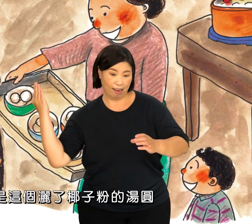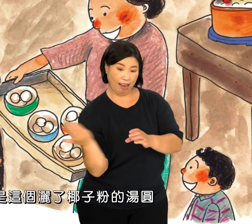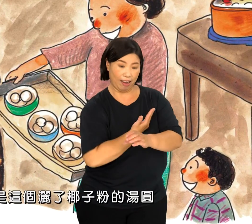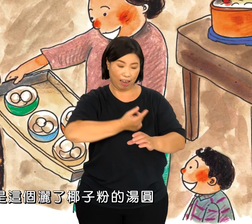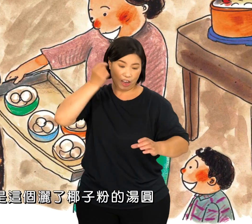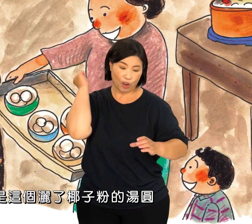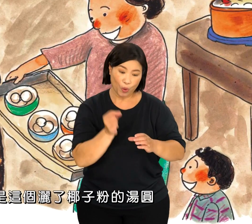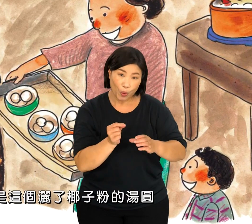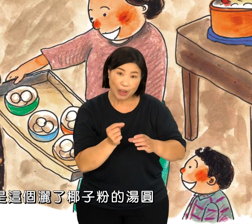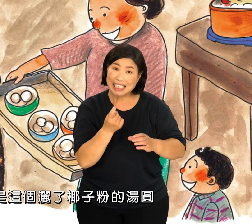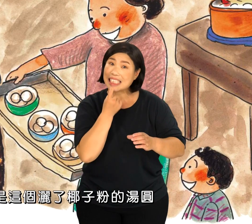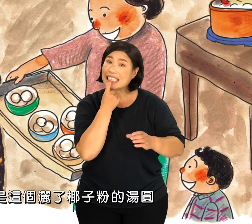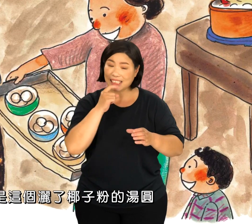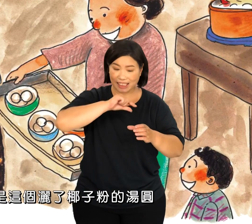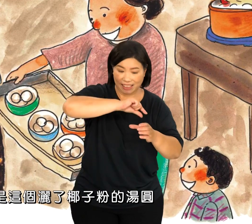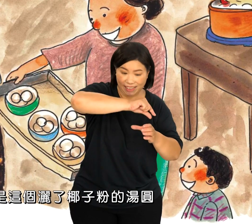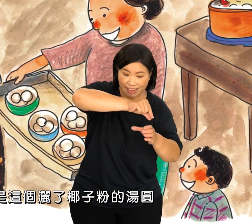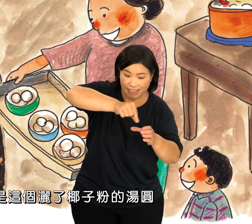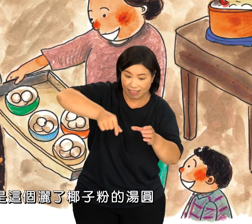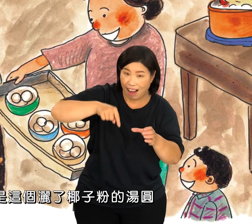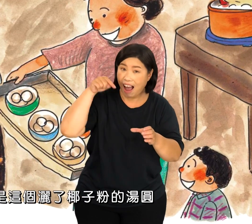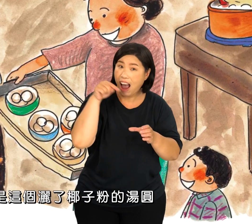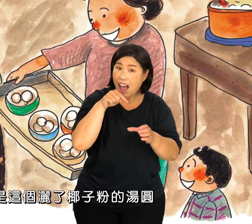就是这个撒了椰子粉的汤圆。